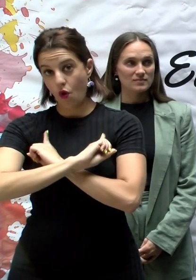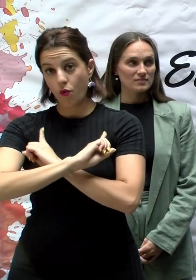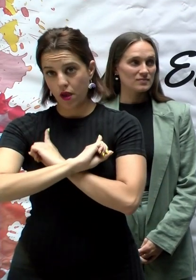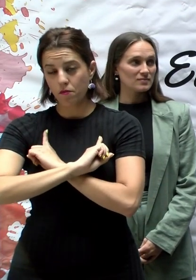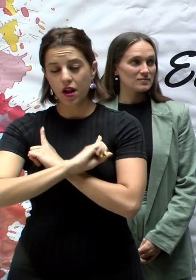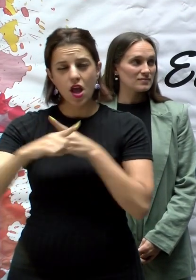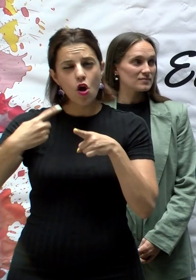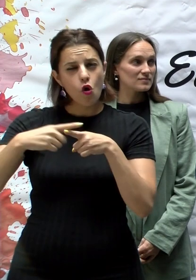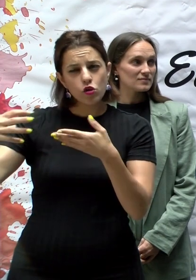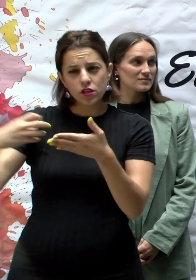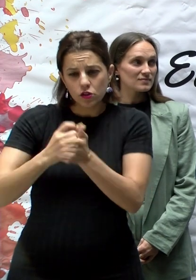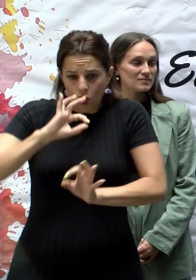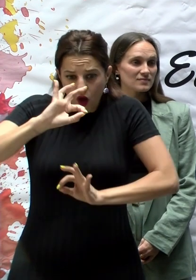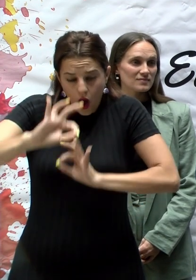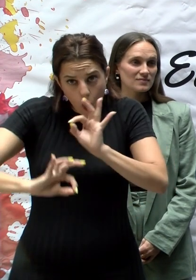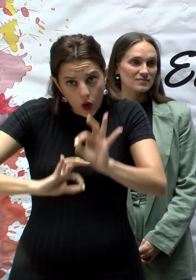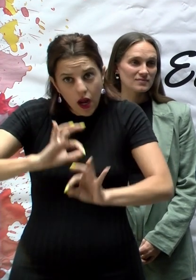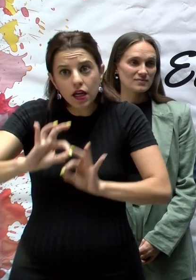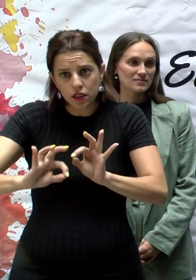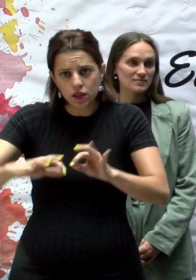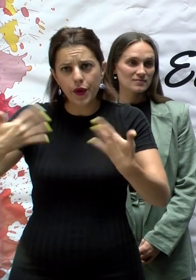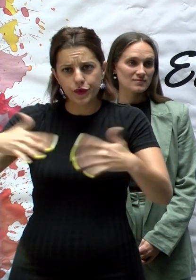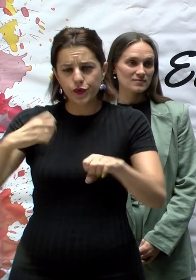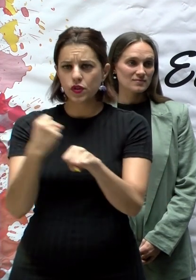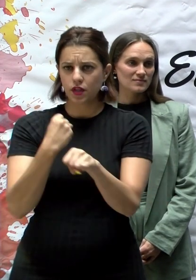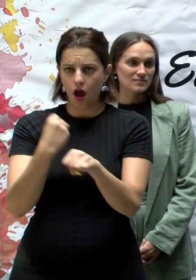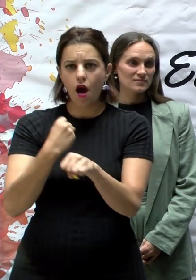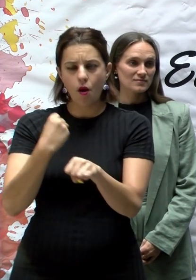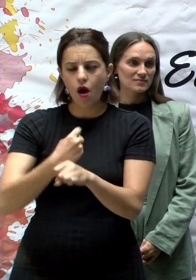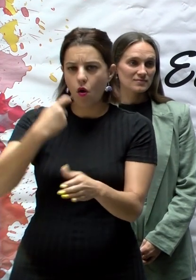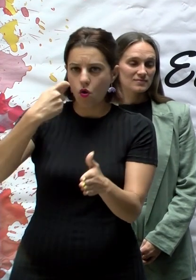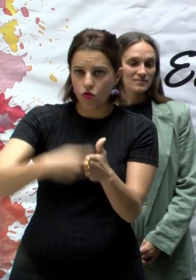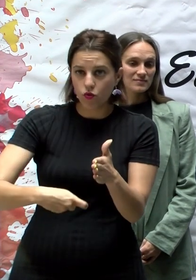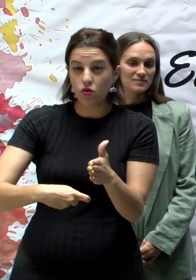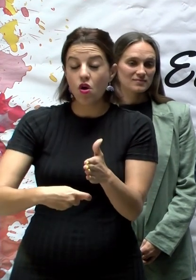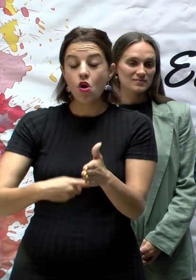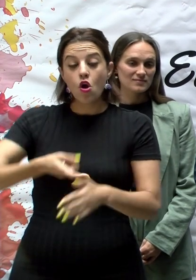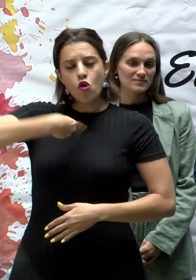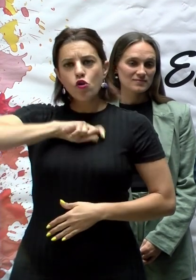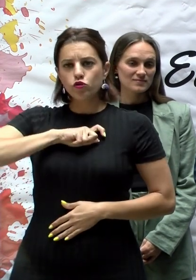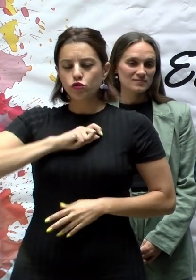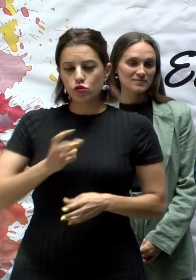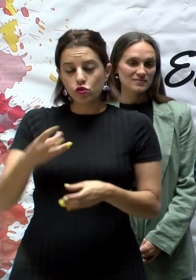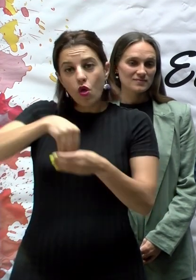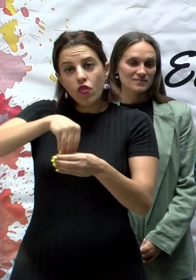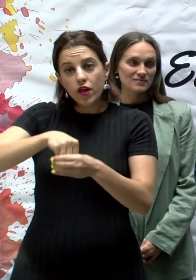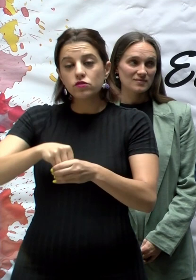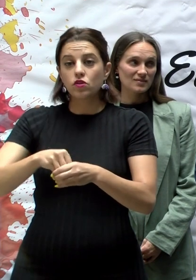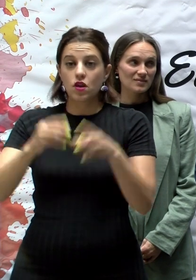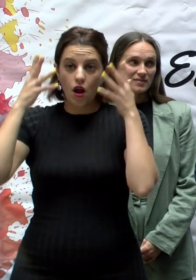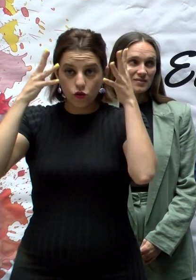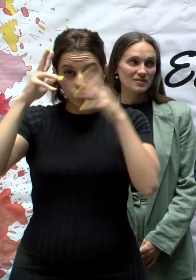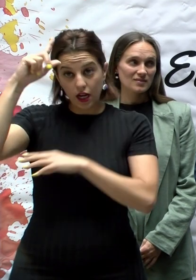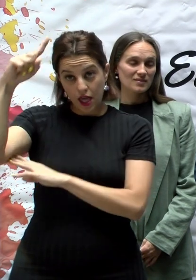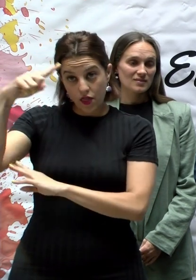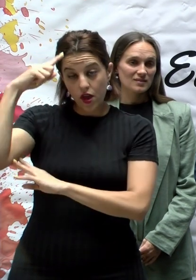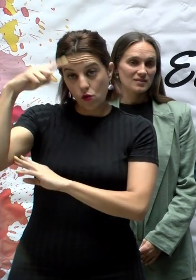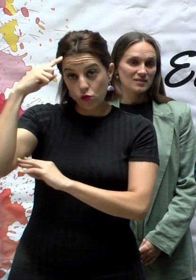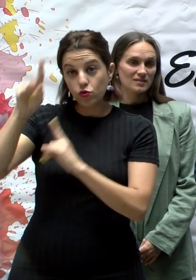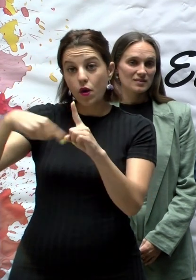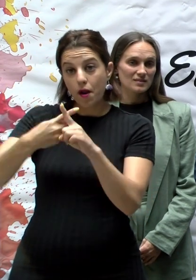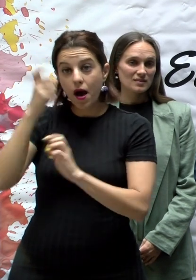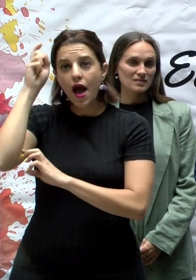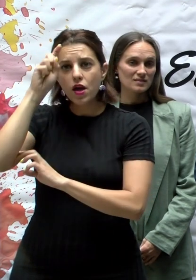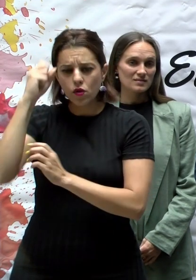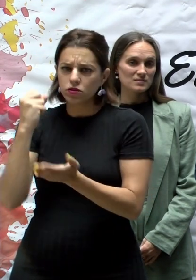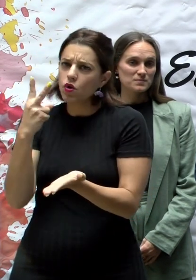congreso. Es una apuesta clara del área de educación y también con esos matices culturales en esa